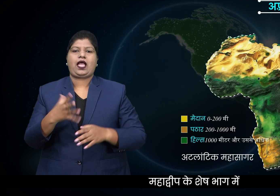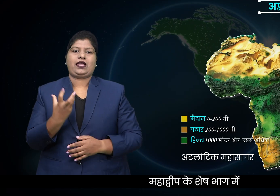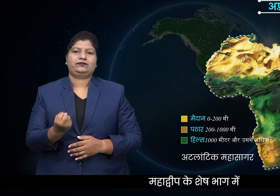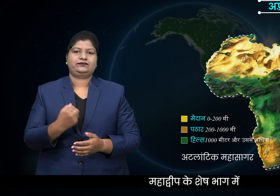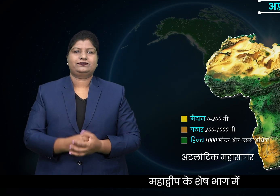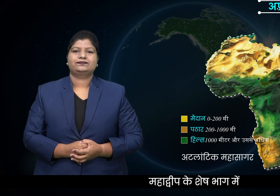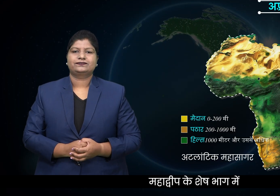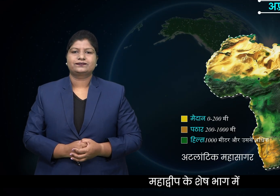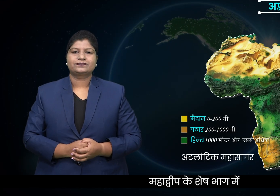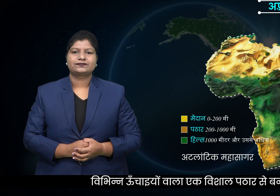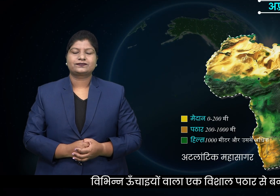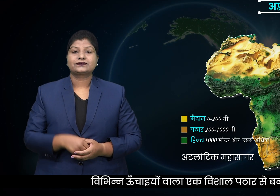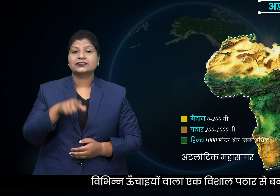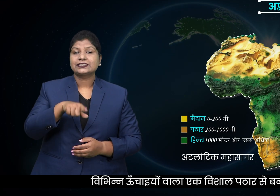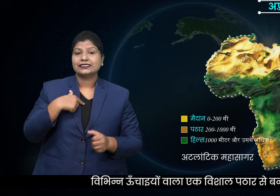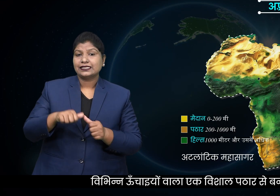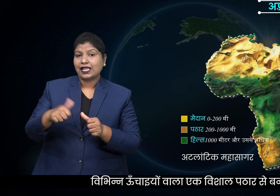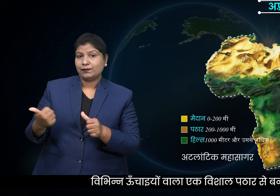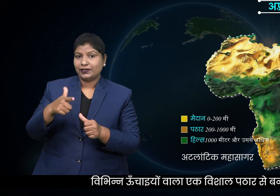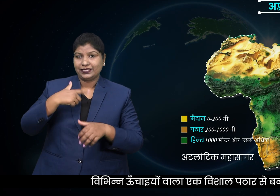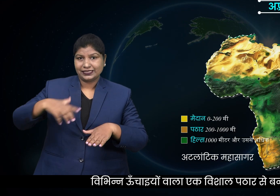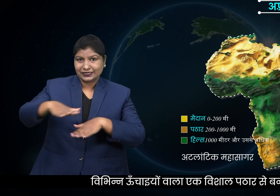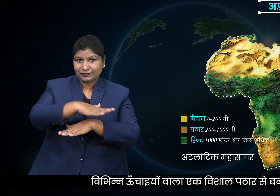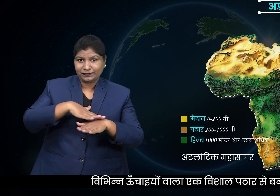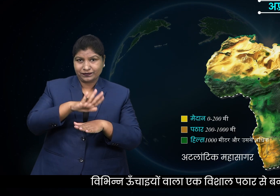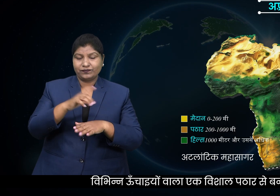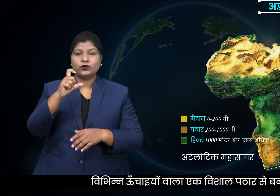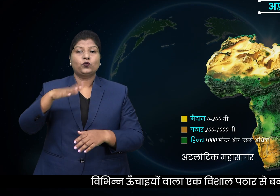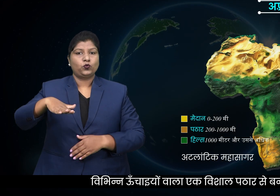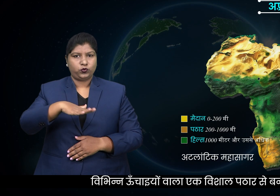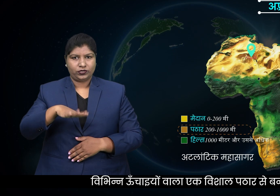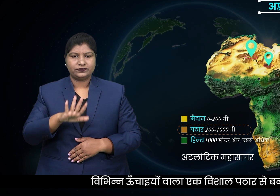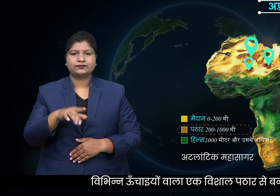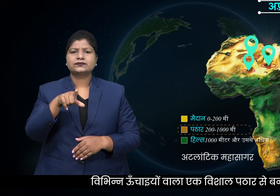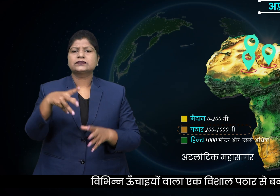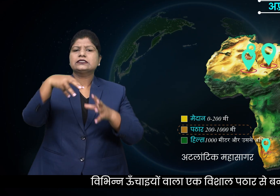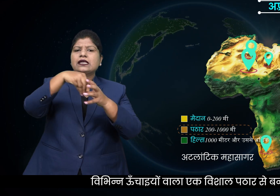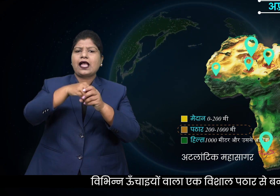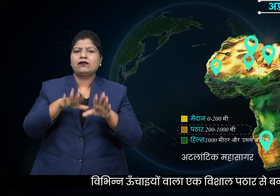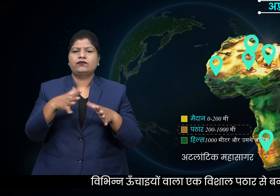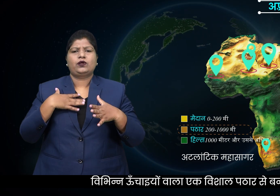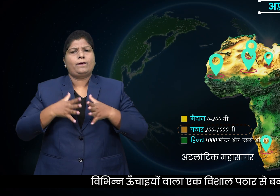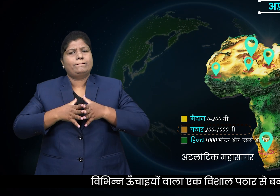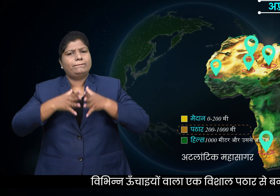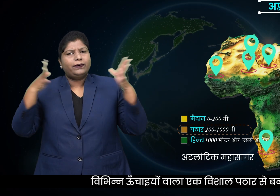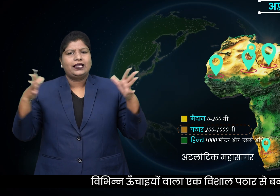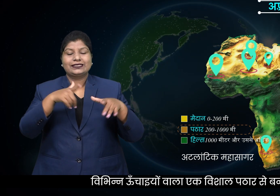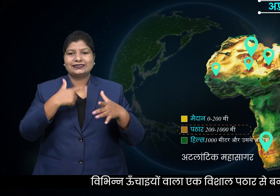महाद्वीप के शेष भाग में विभिन्न ऊंचाइयों वाले एक विशाल पठार से बना है।